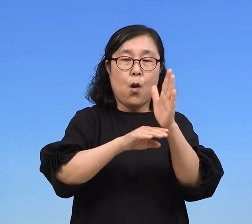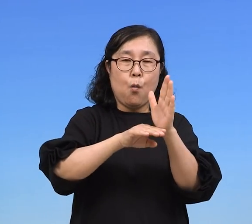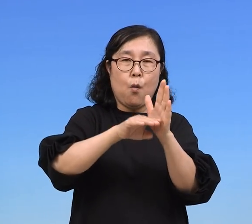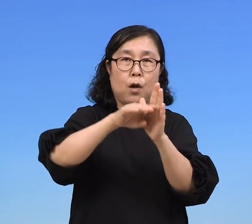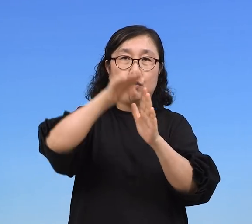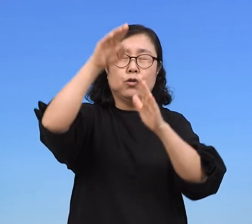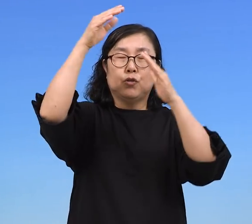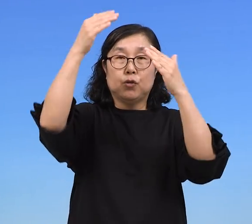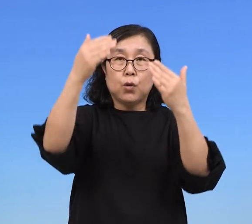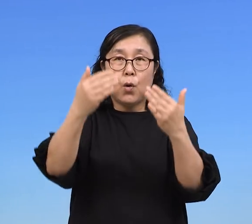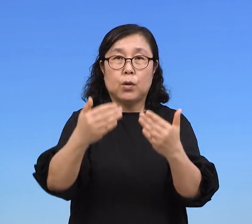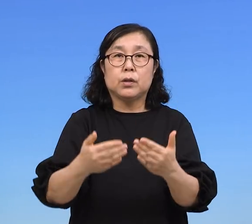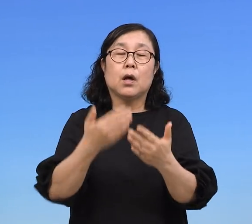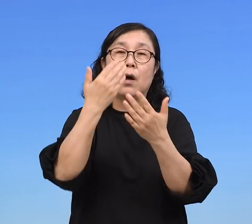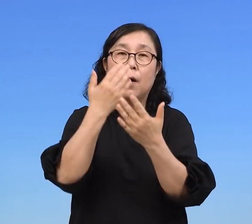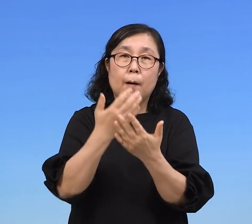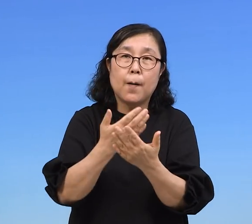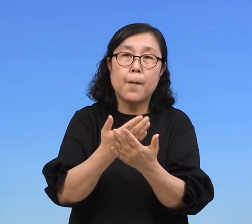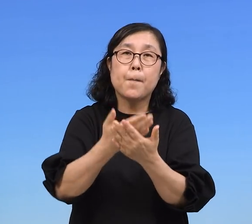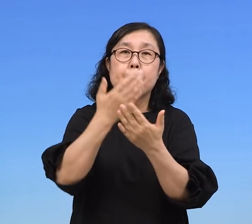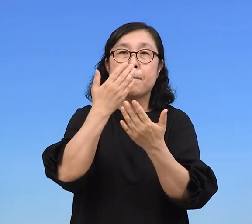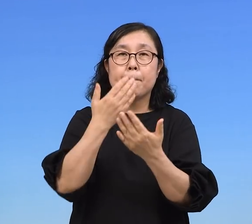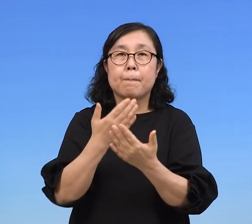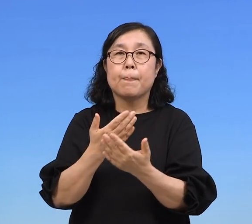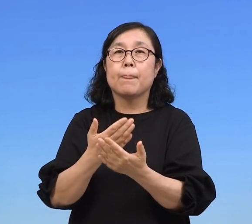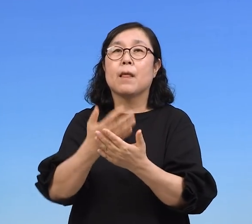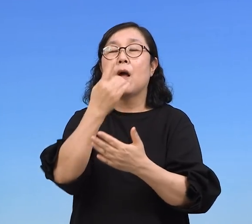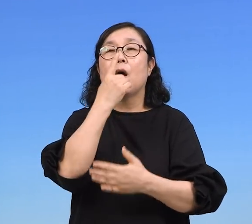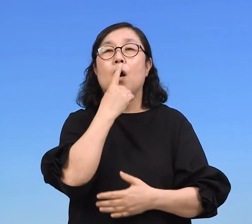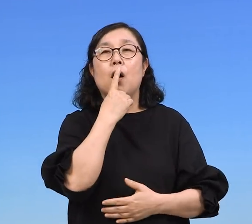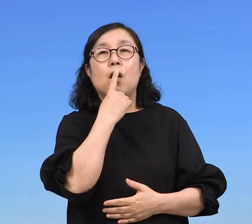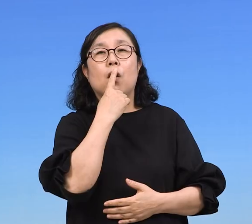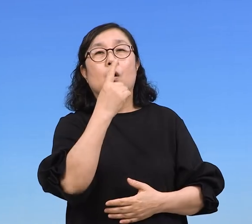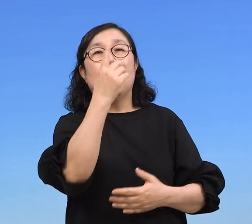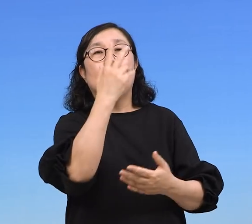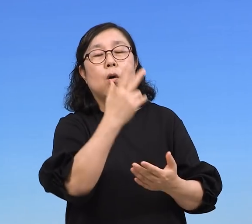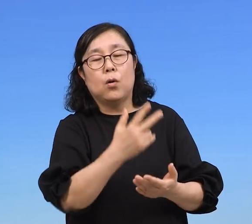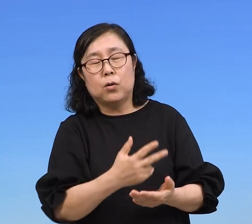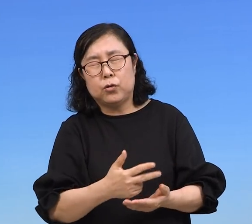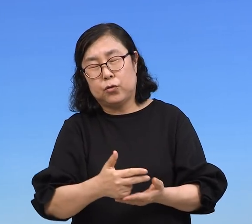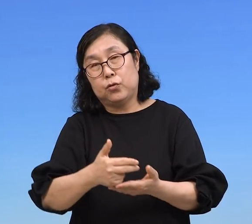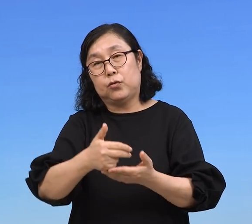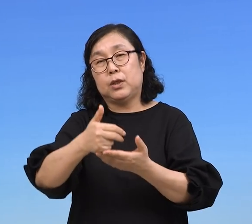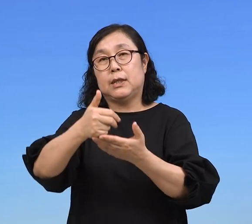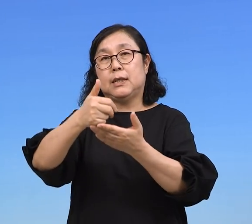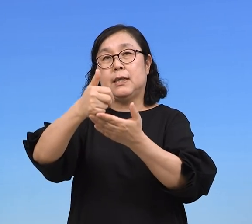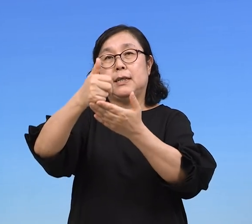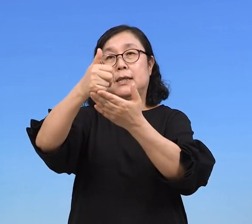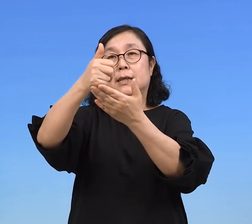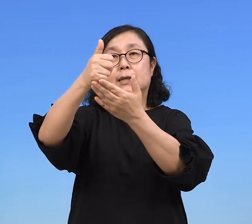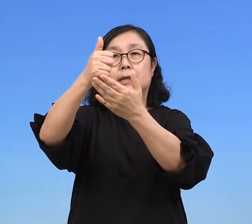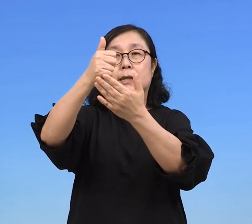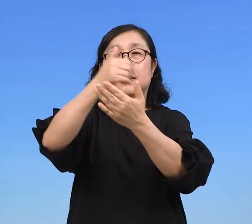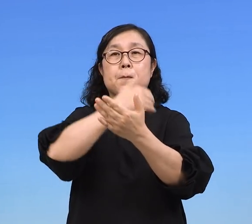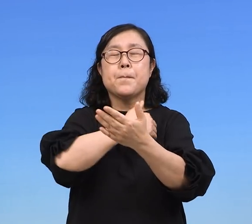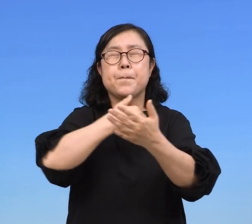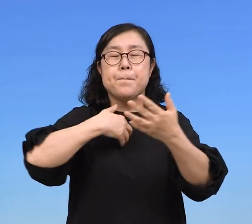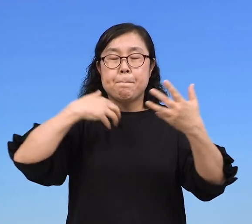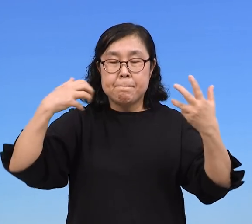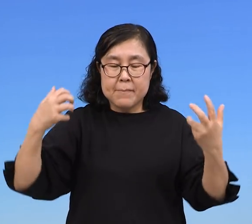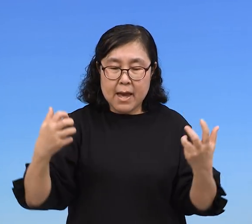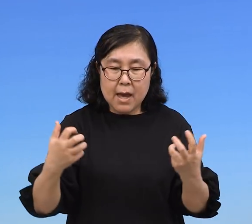넘치도록 우리 마음을 다하여 사모합니다. 오 주님 채우소서.